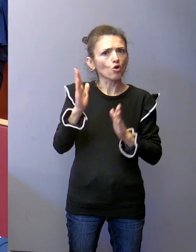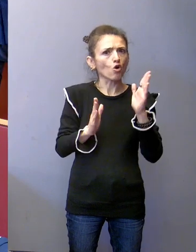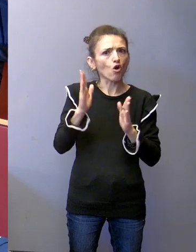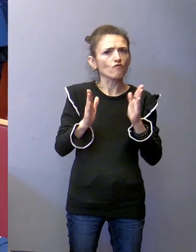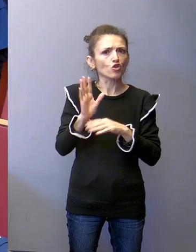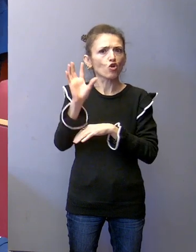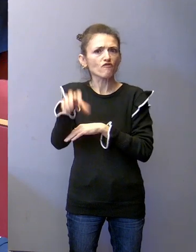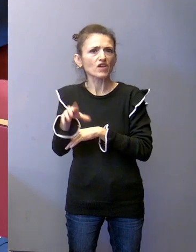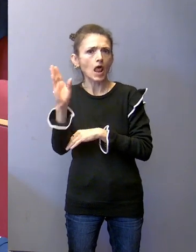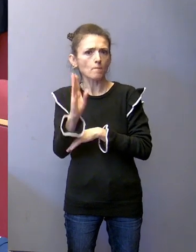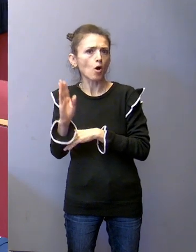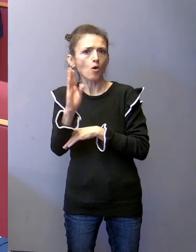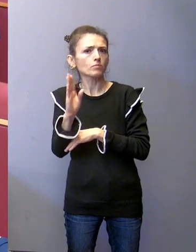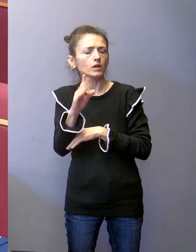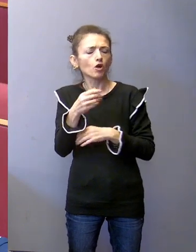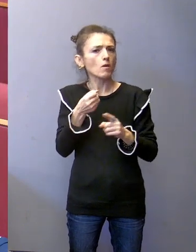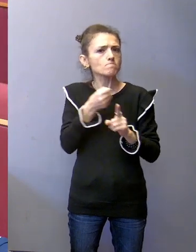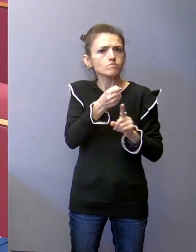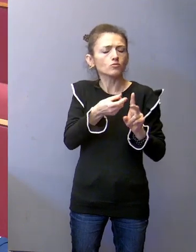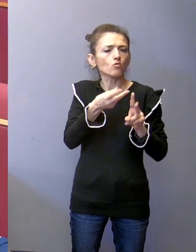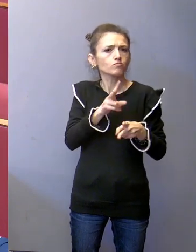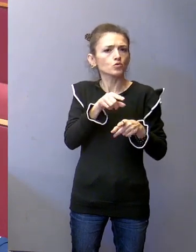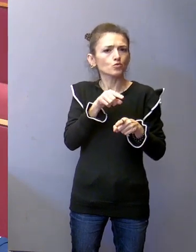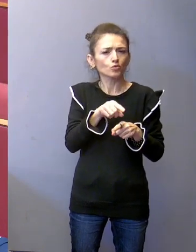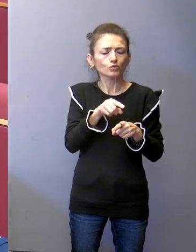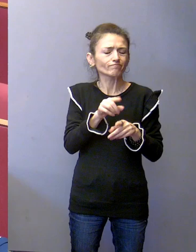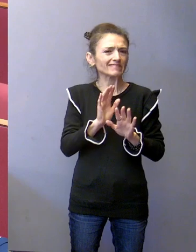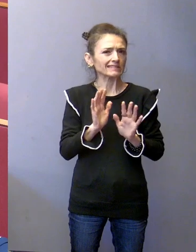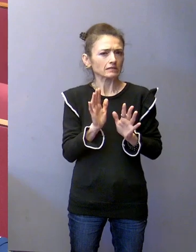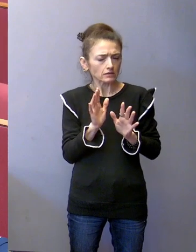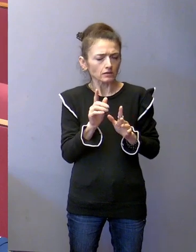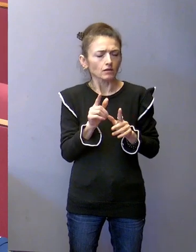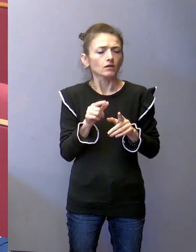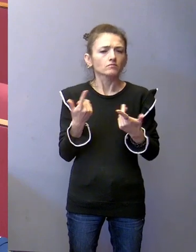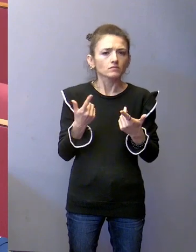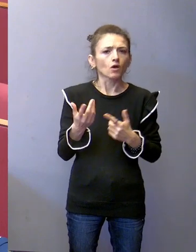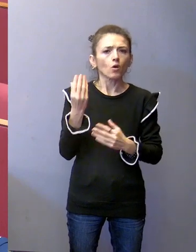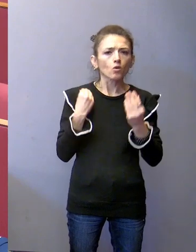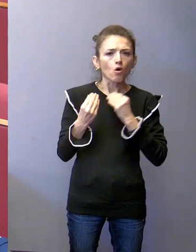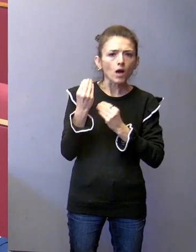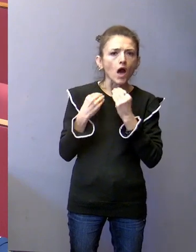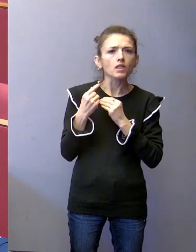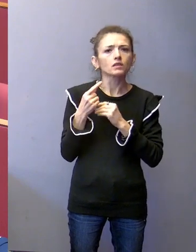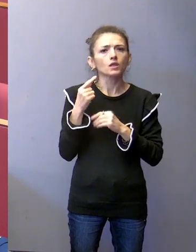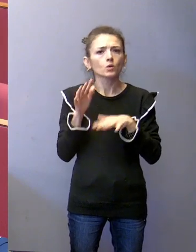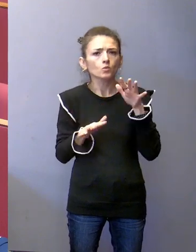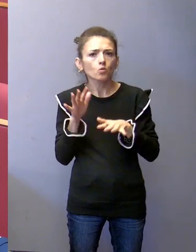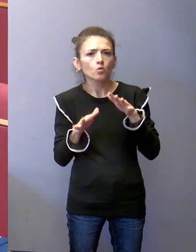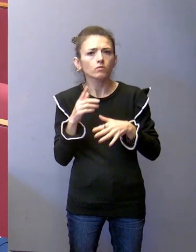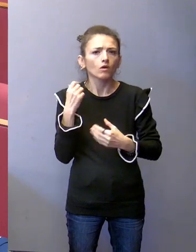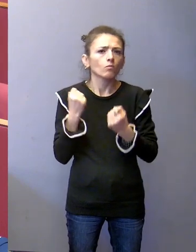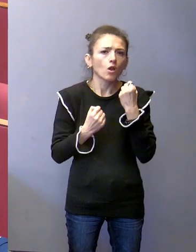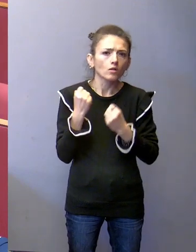è un patrimonio della città poi anche qui ci sono state domande dubbi sollevazioni proteste